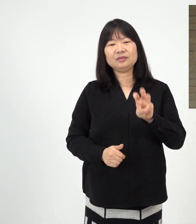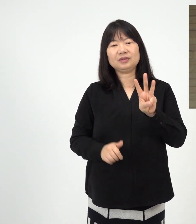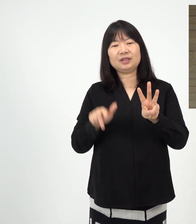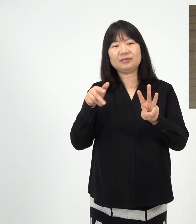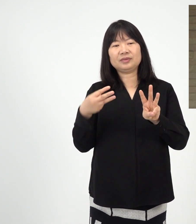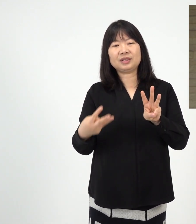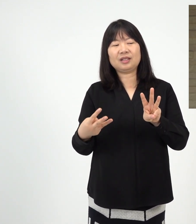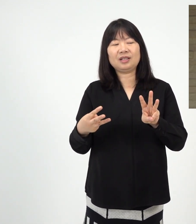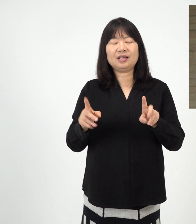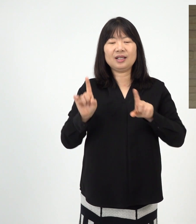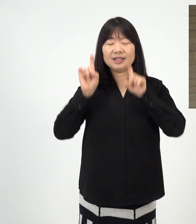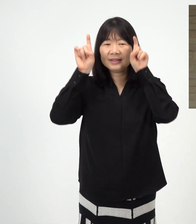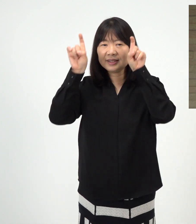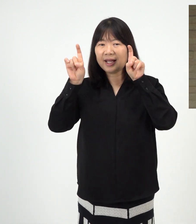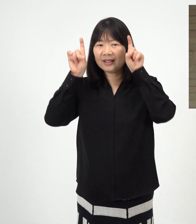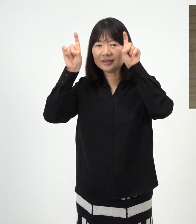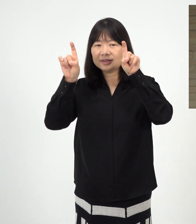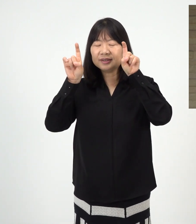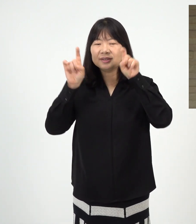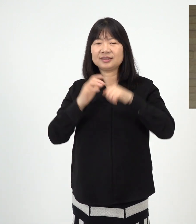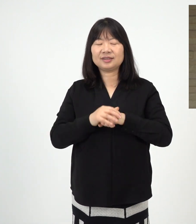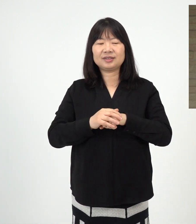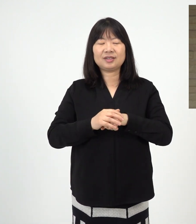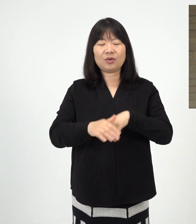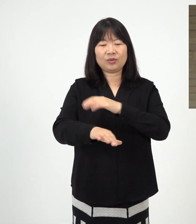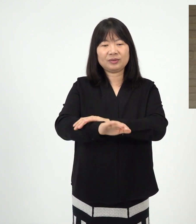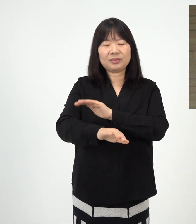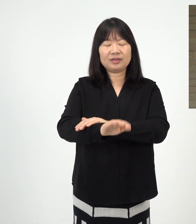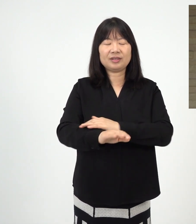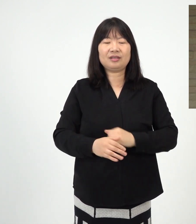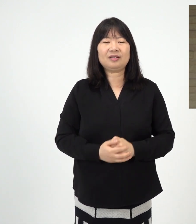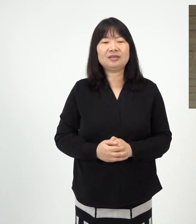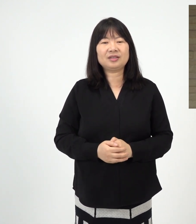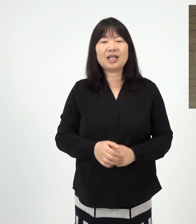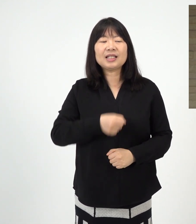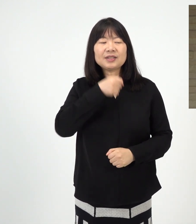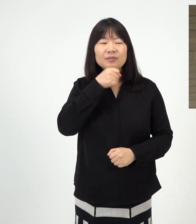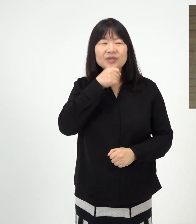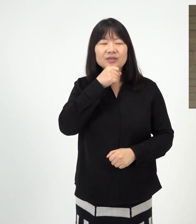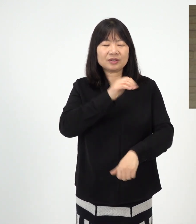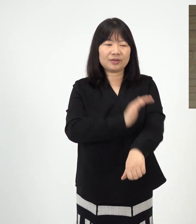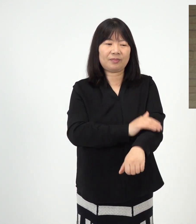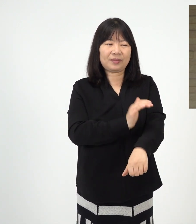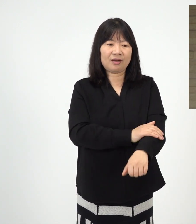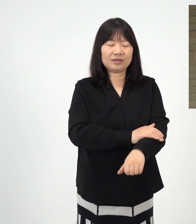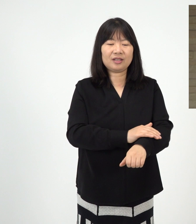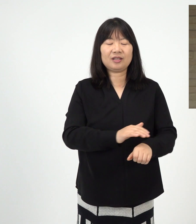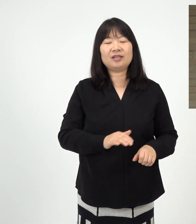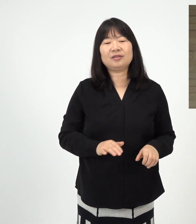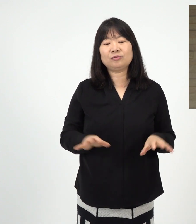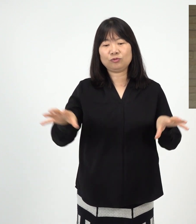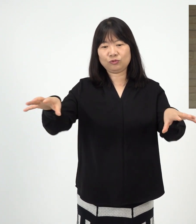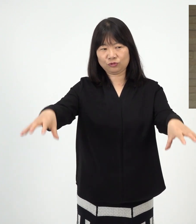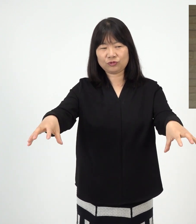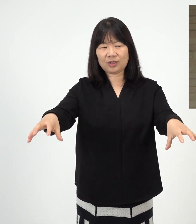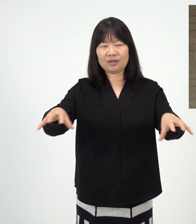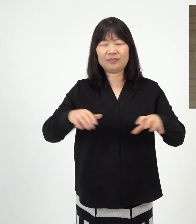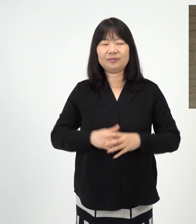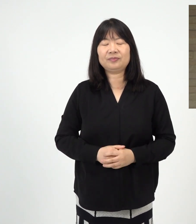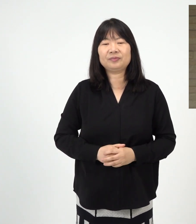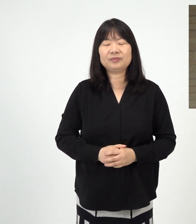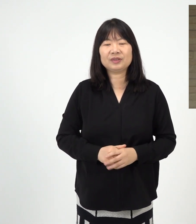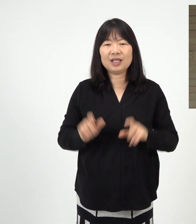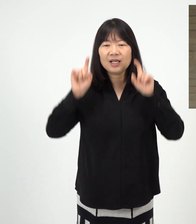33절, 양은 그 오른편에 염소는 왼편에 두리라. 자, 양과 염소는